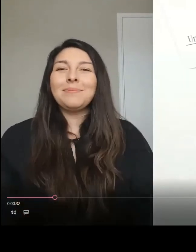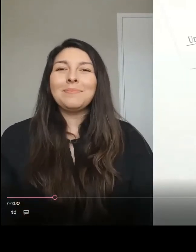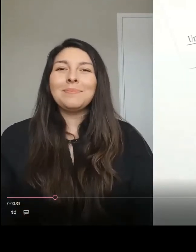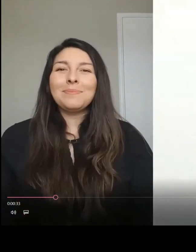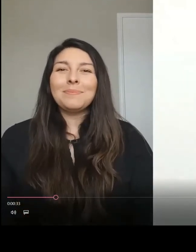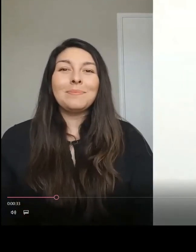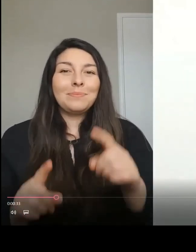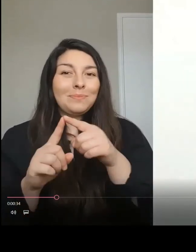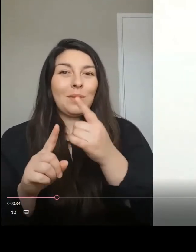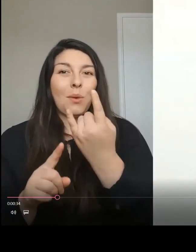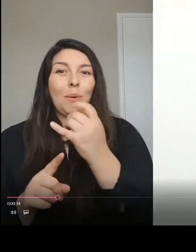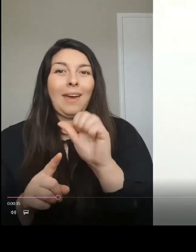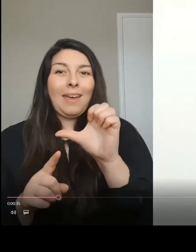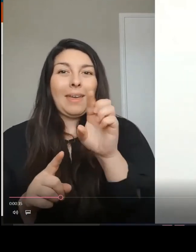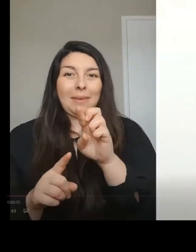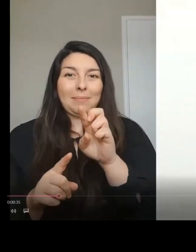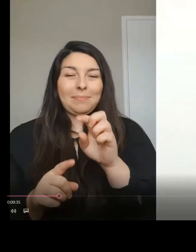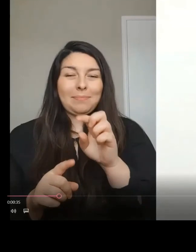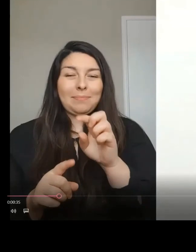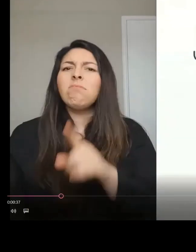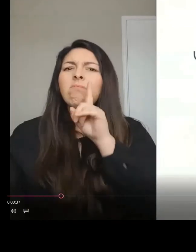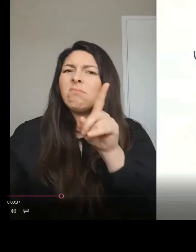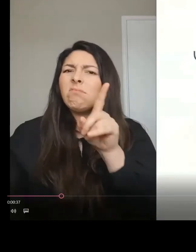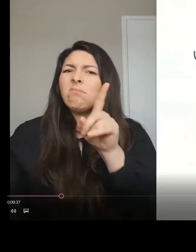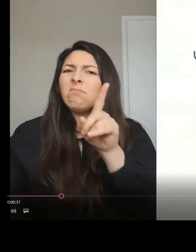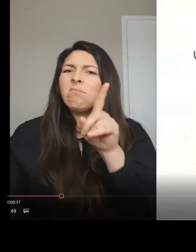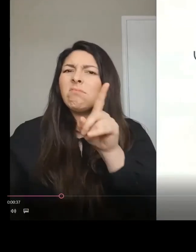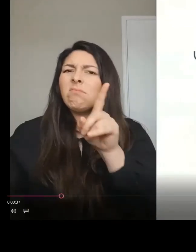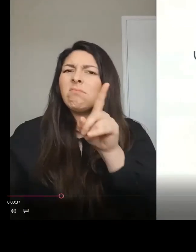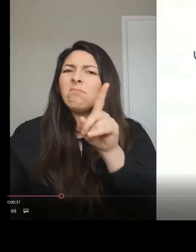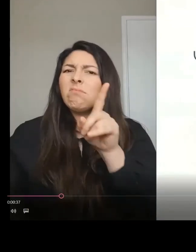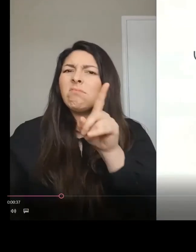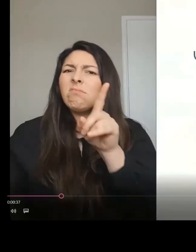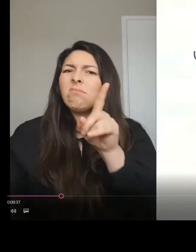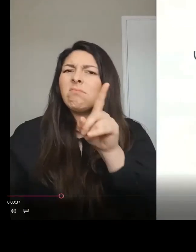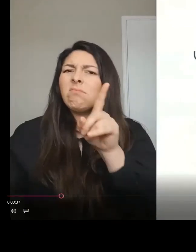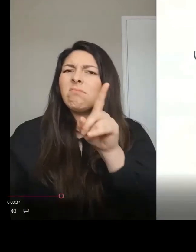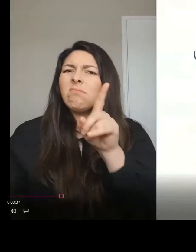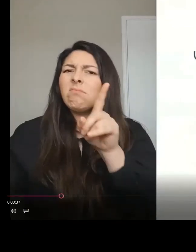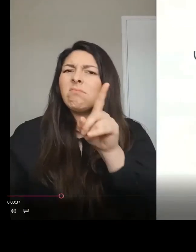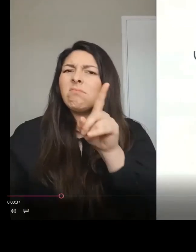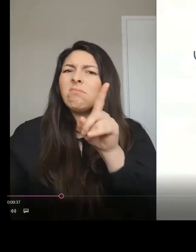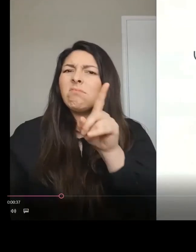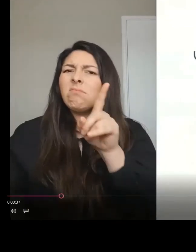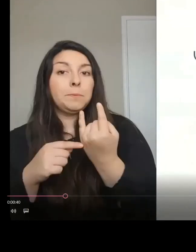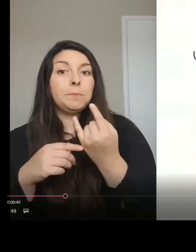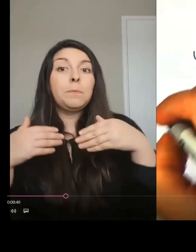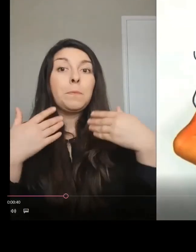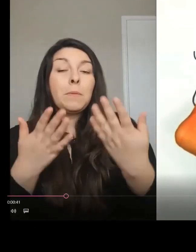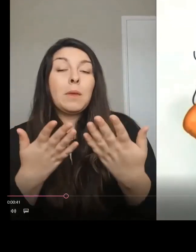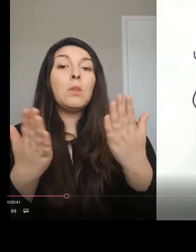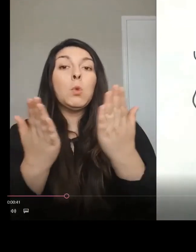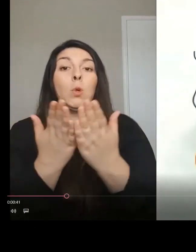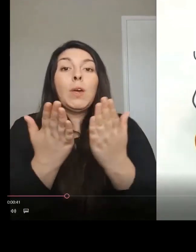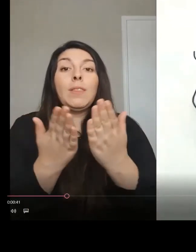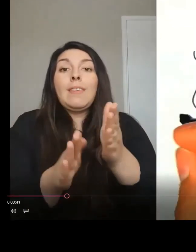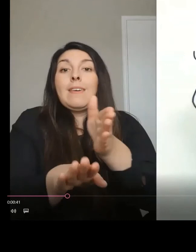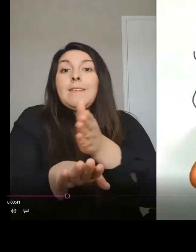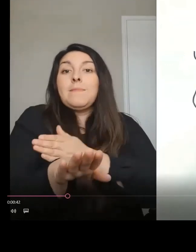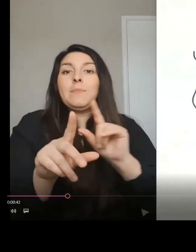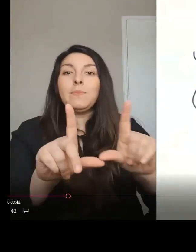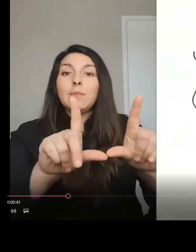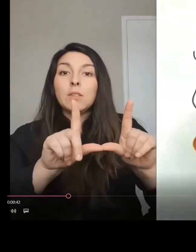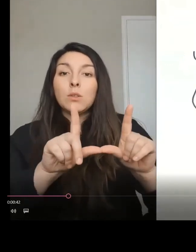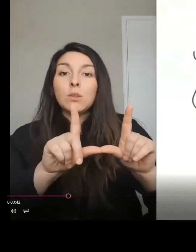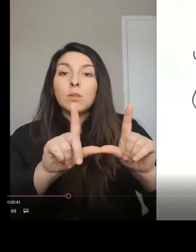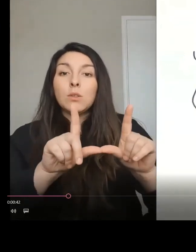UAAP. ¿Quiénes somos? Somos la unidad de apoyo al aprendizaje del estudiante de pregrado, un